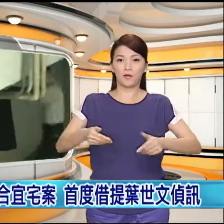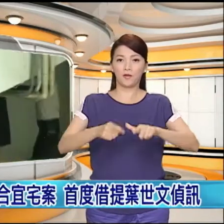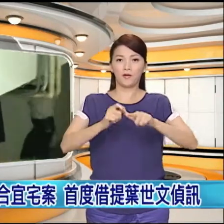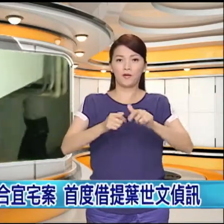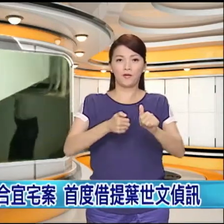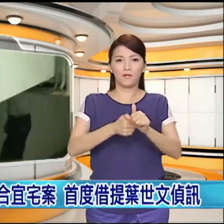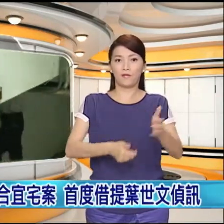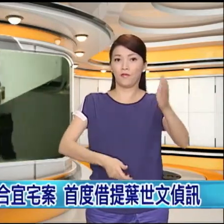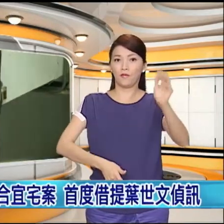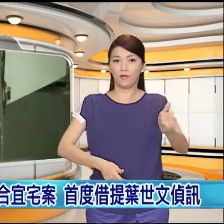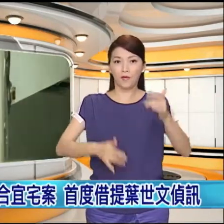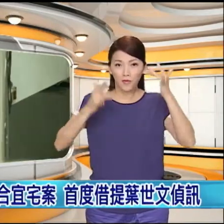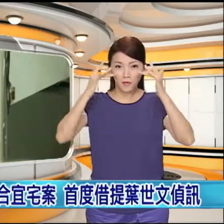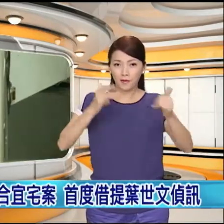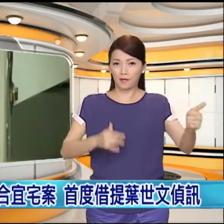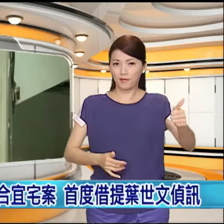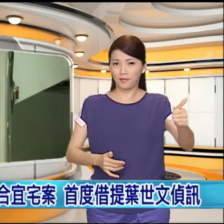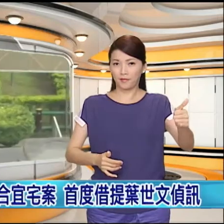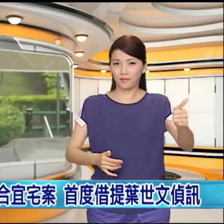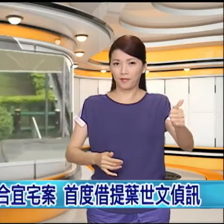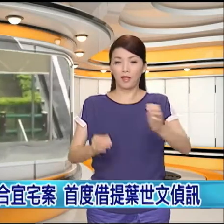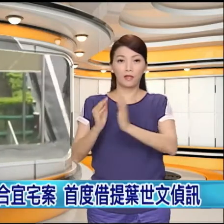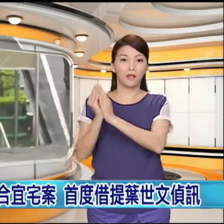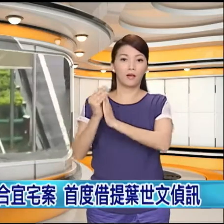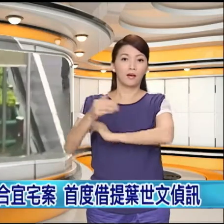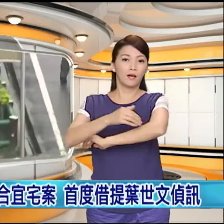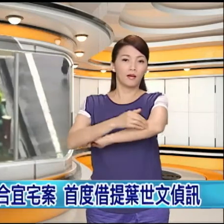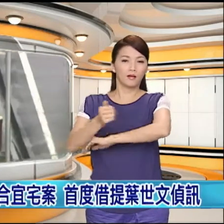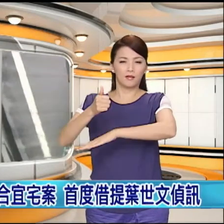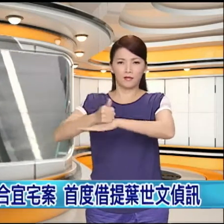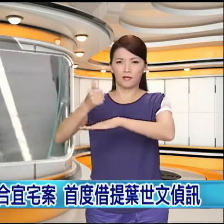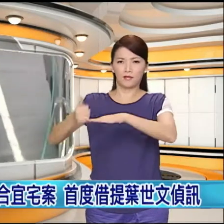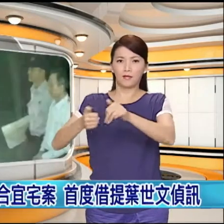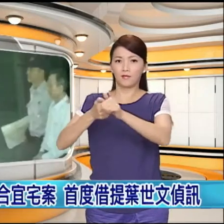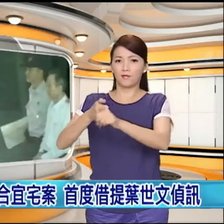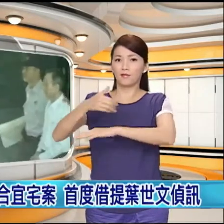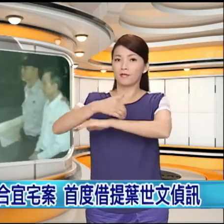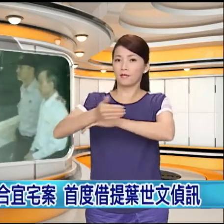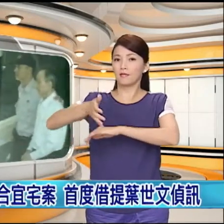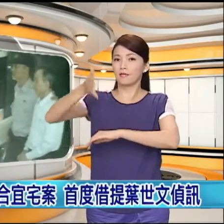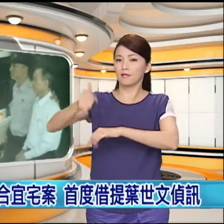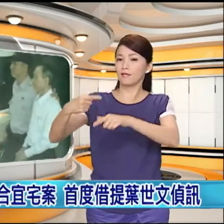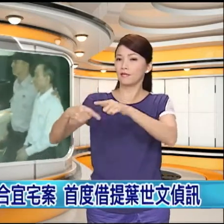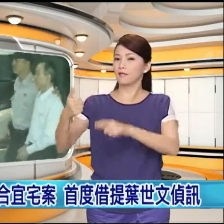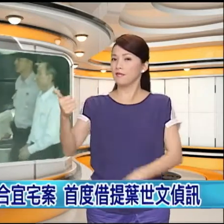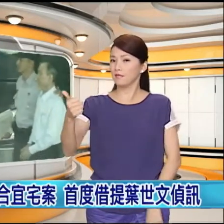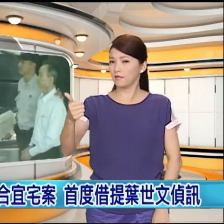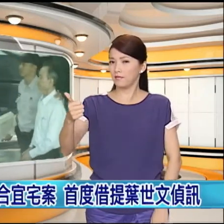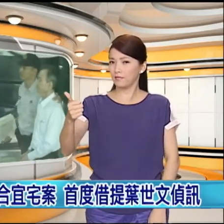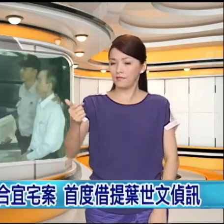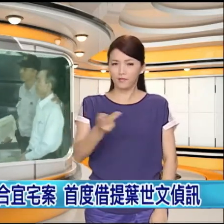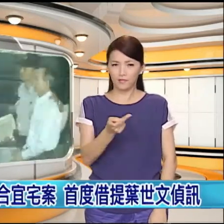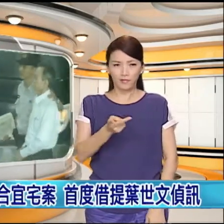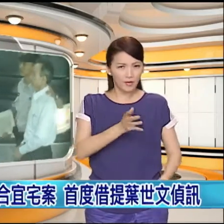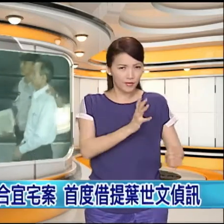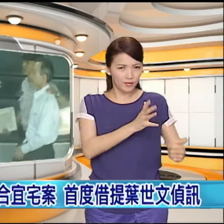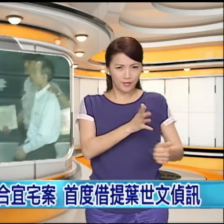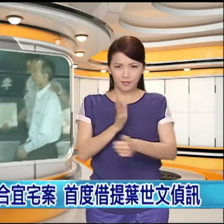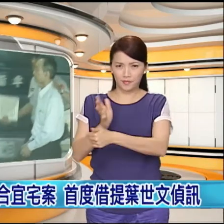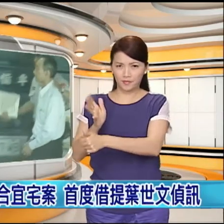雄以及桃园县前副县长叶世文。而根据律师的转述，